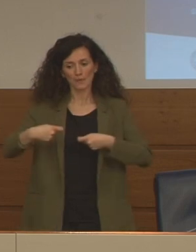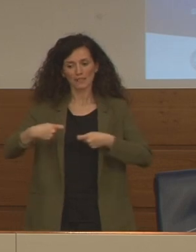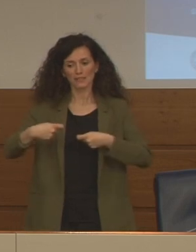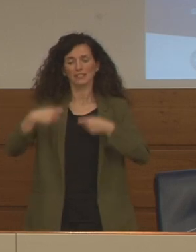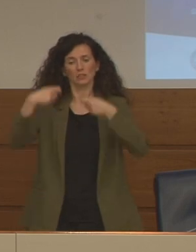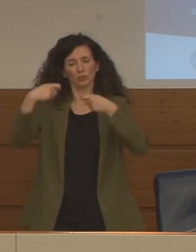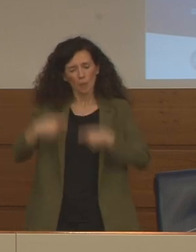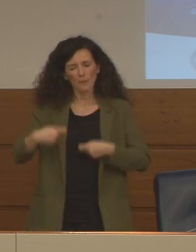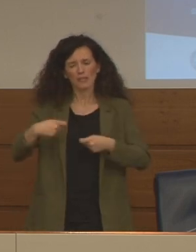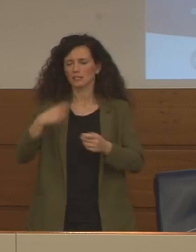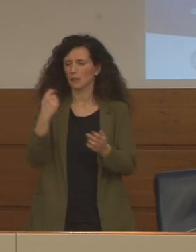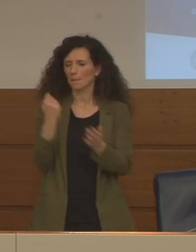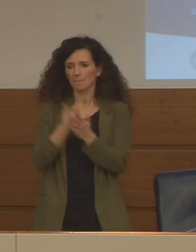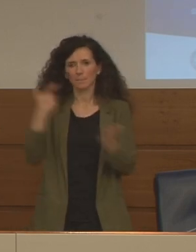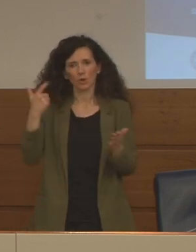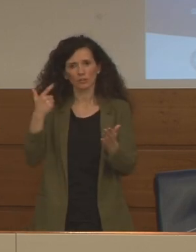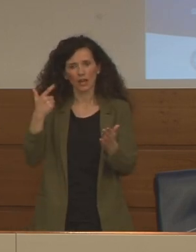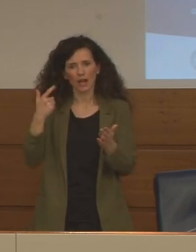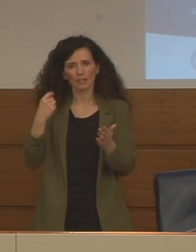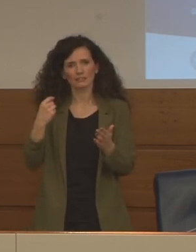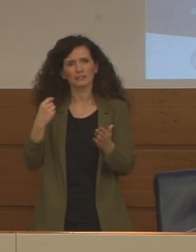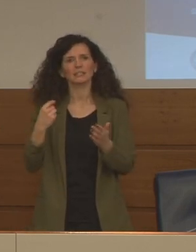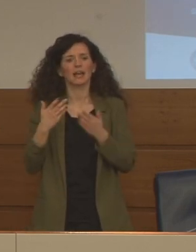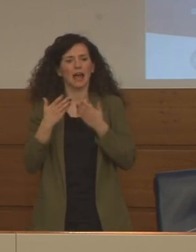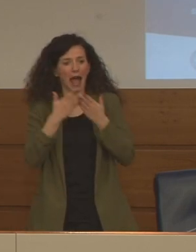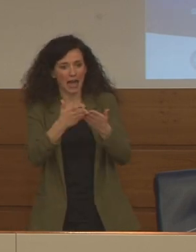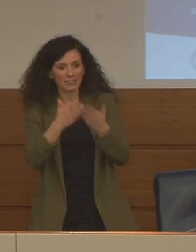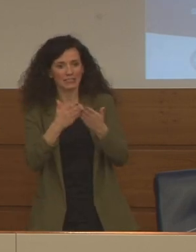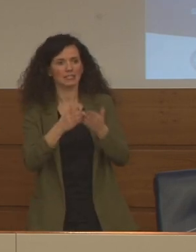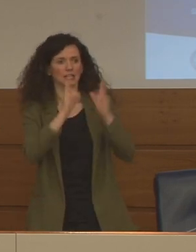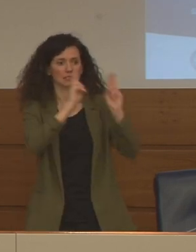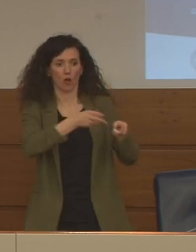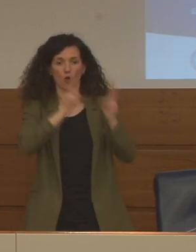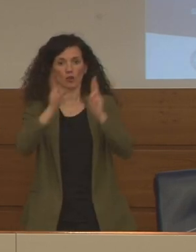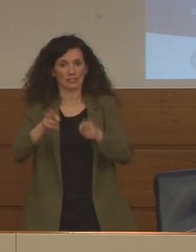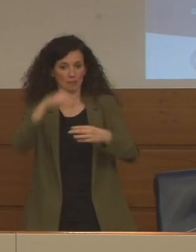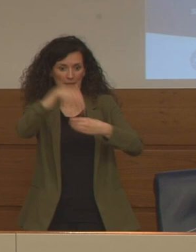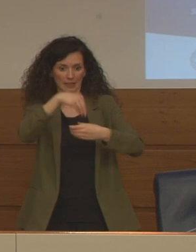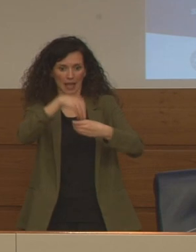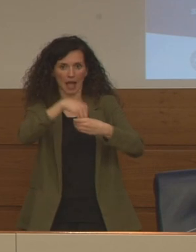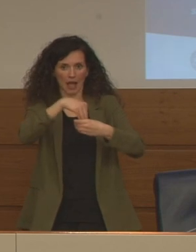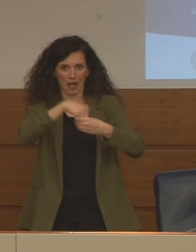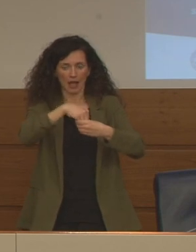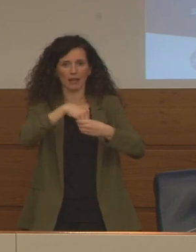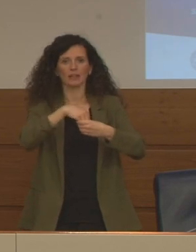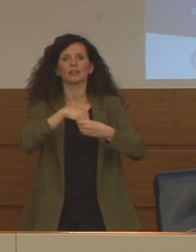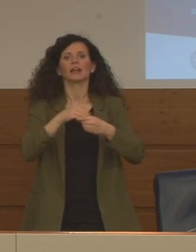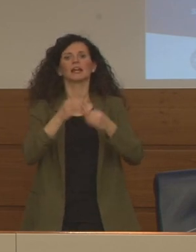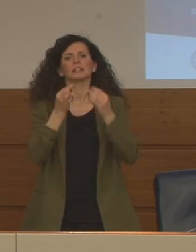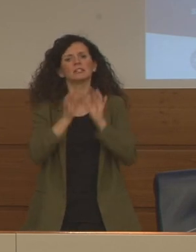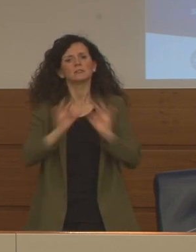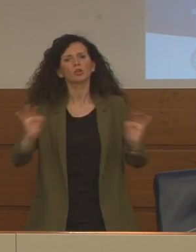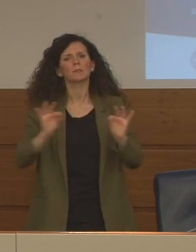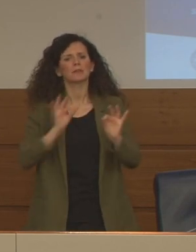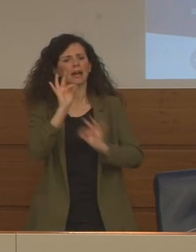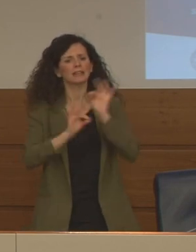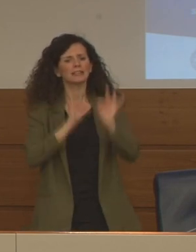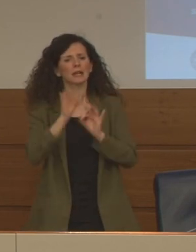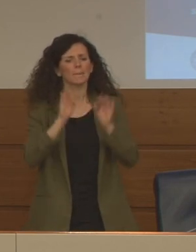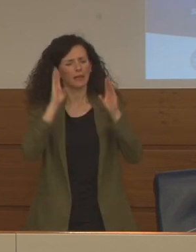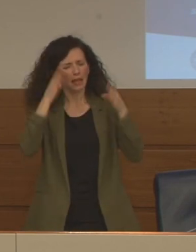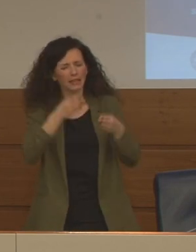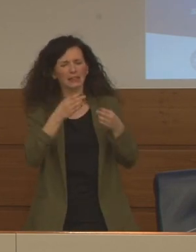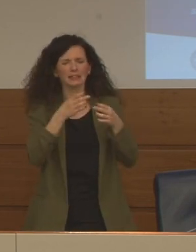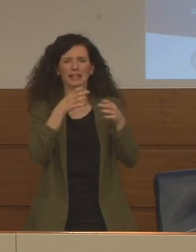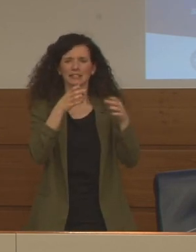importanti accanto all'assistenza ospedaliera e quindi la disponibilità di letti di terapia intensiva di letti di semi